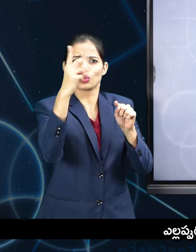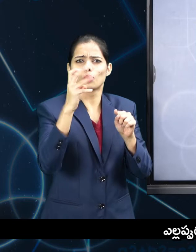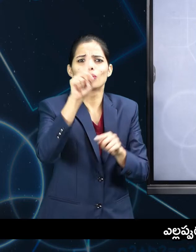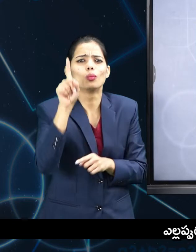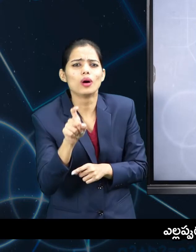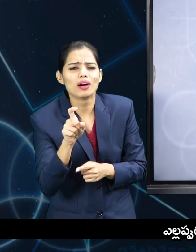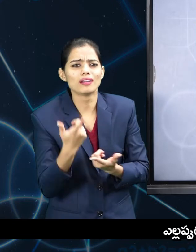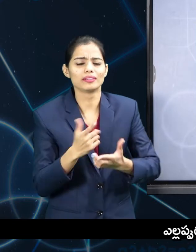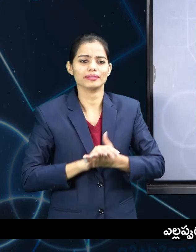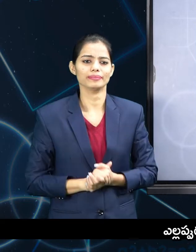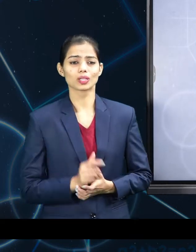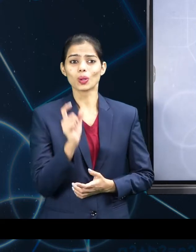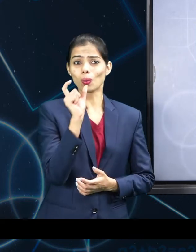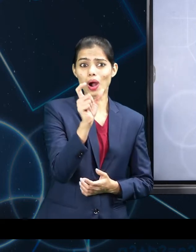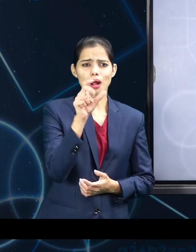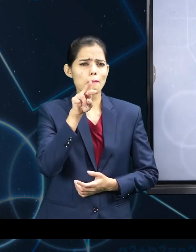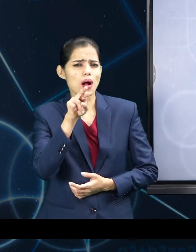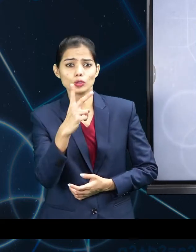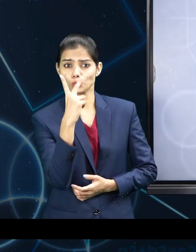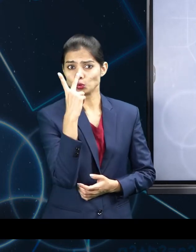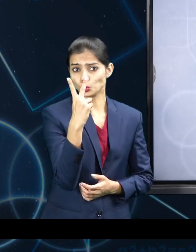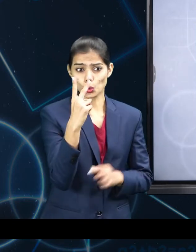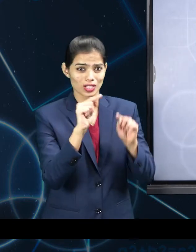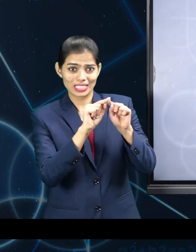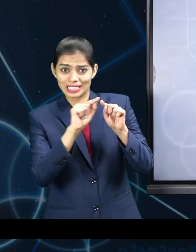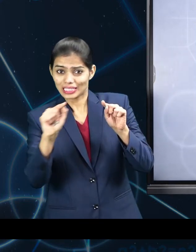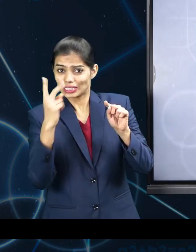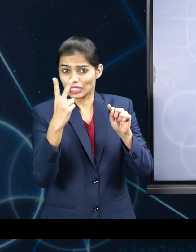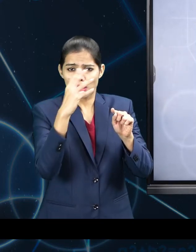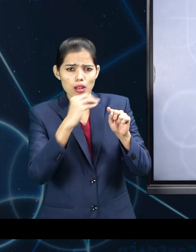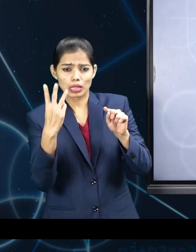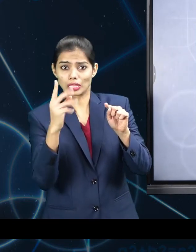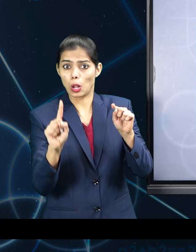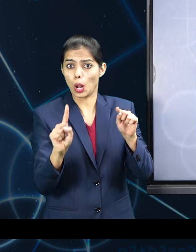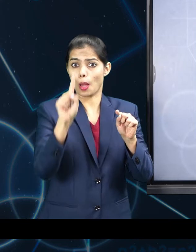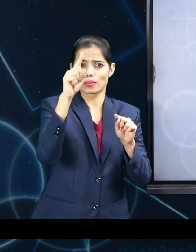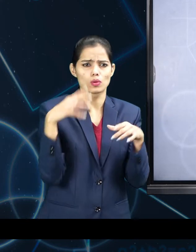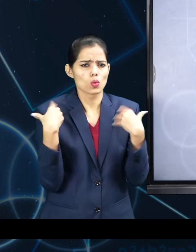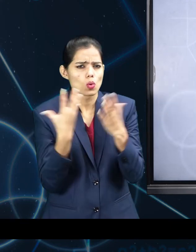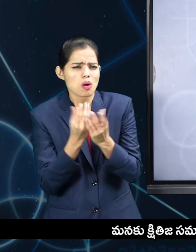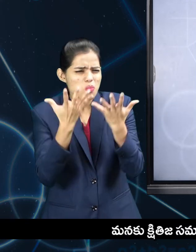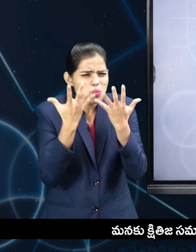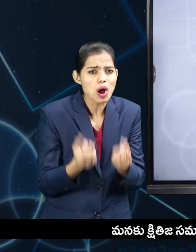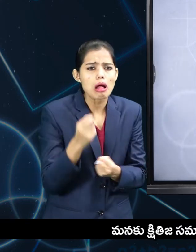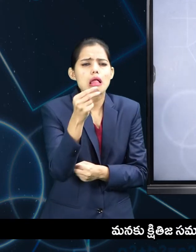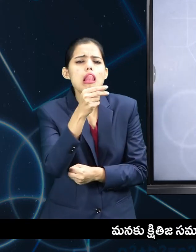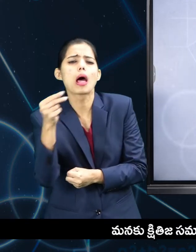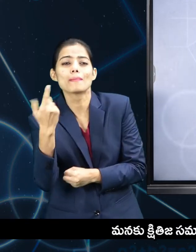ఏమిటి? దీని అర్థం 2 కుడి మరియు 3 క్రిందికి. మనకు క్షితిజ